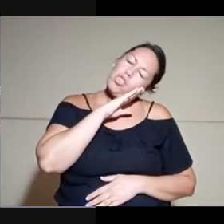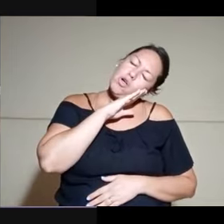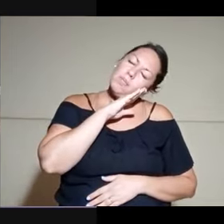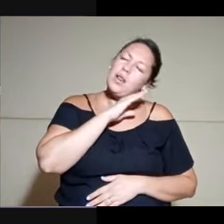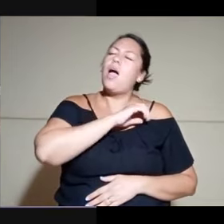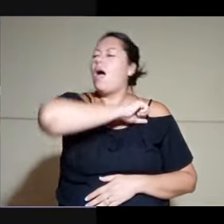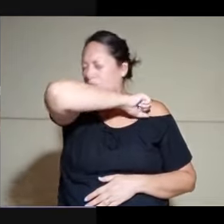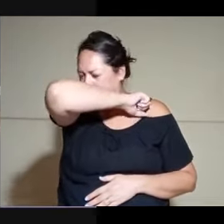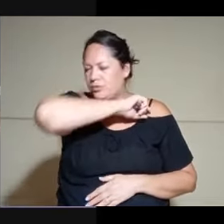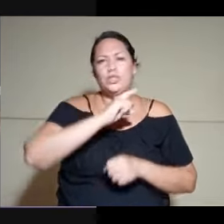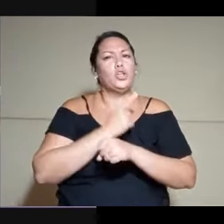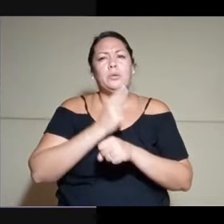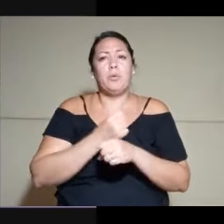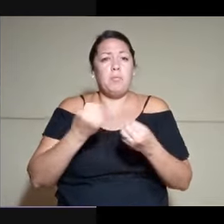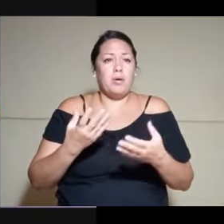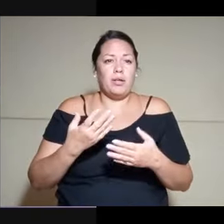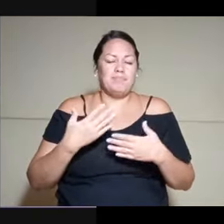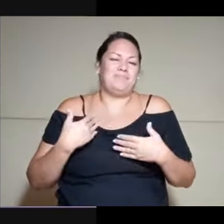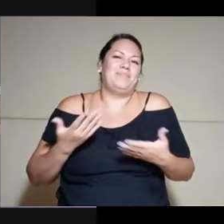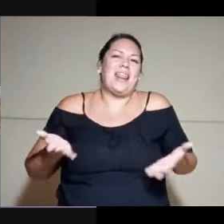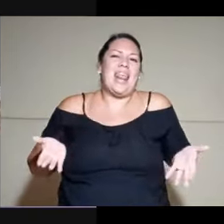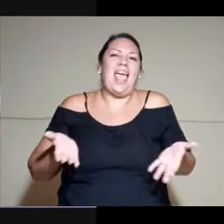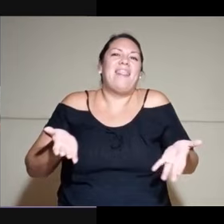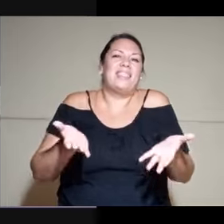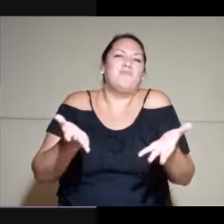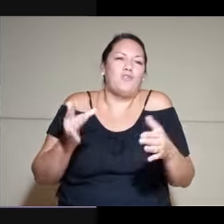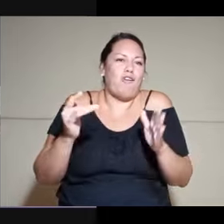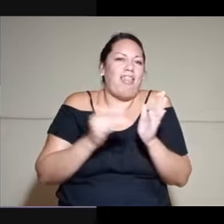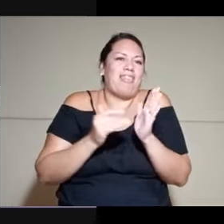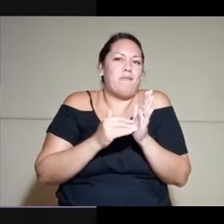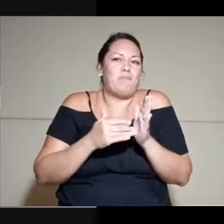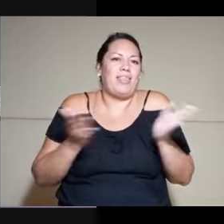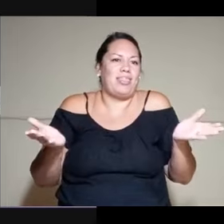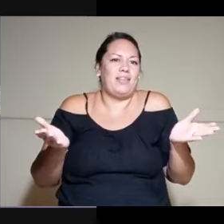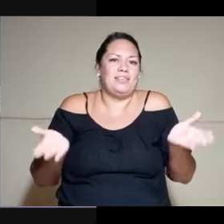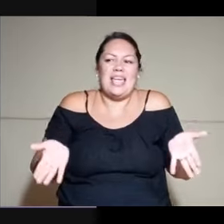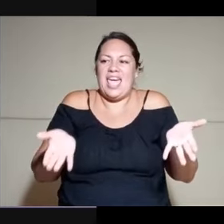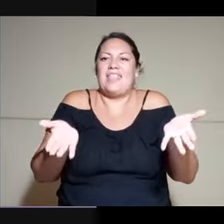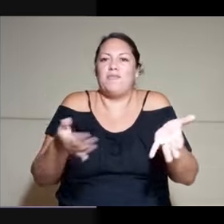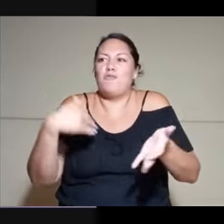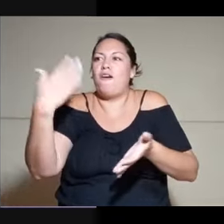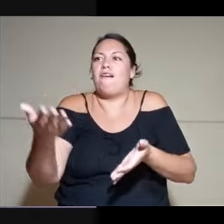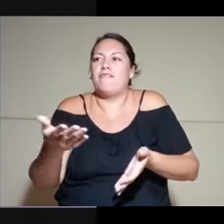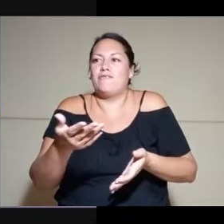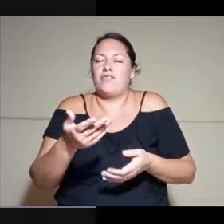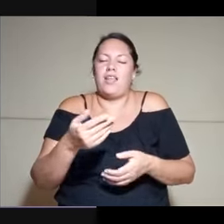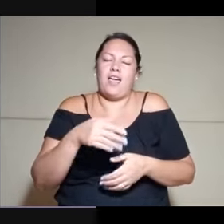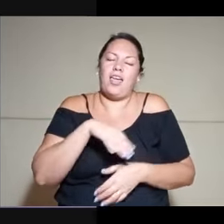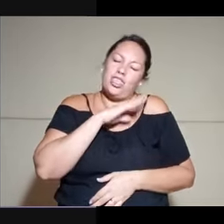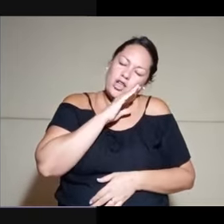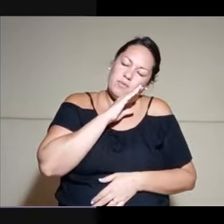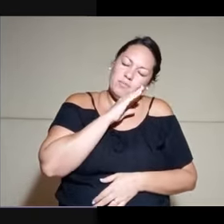estornudamos cuando dormimos? ¿Cómo? ¿Por qué no estornudamos cuando dormimos? Y porque depende de los estímulos que